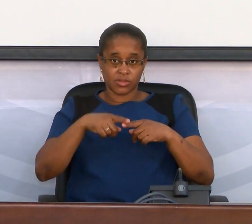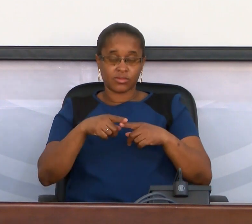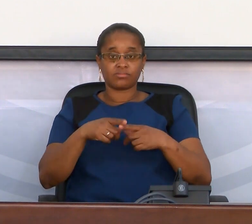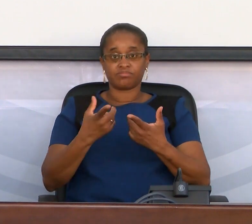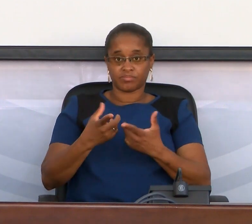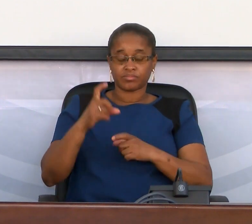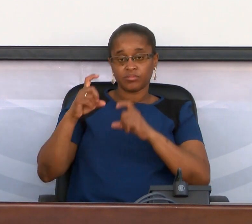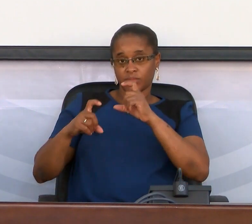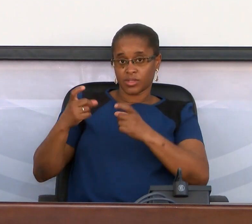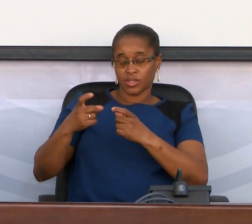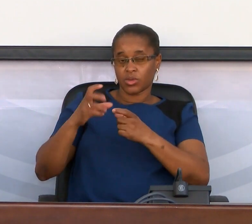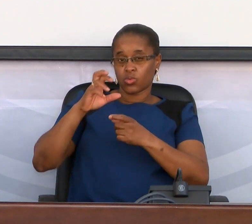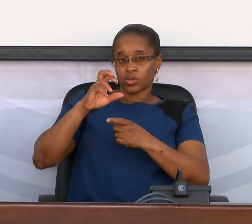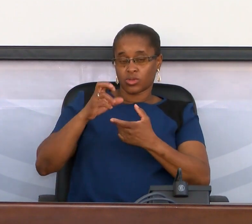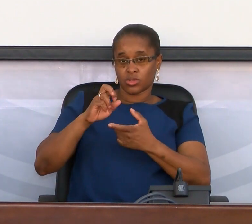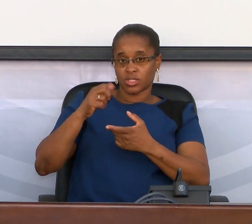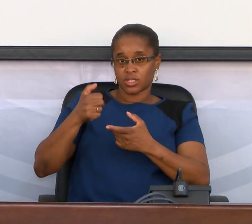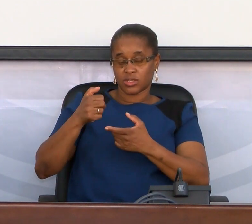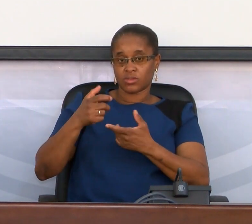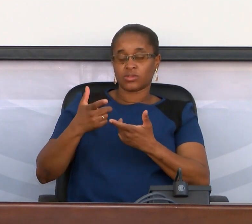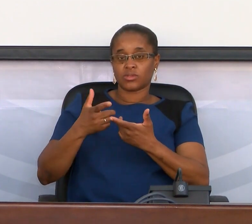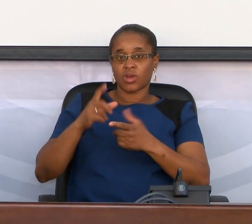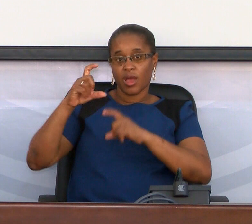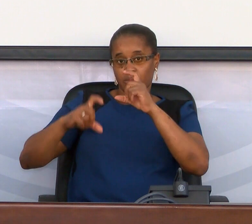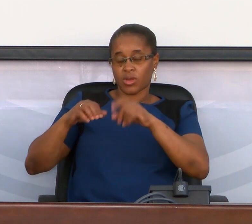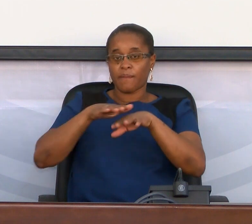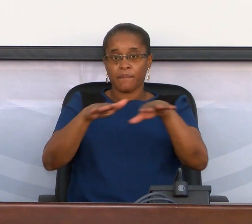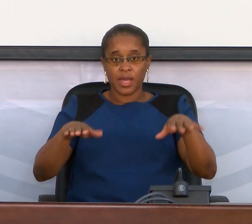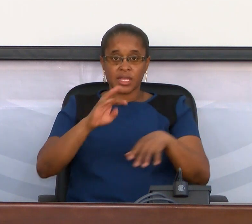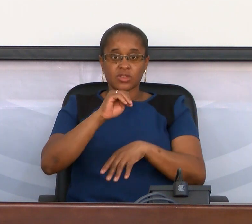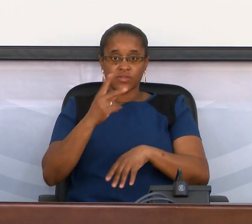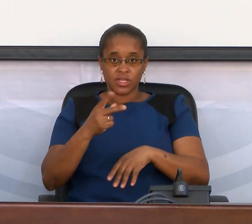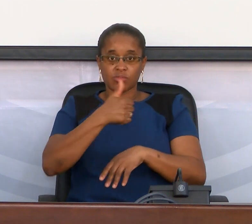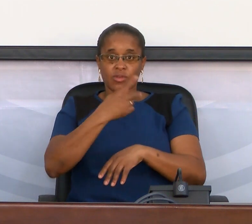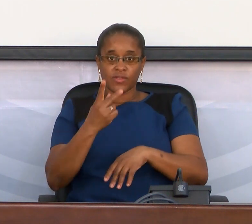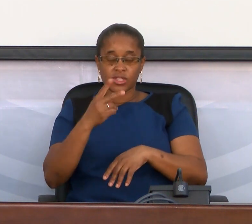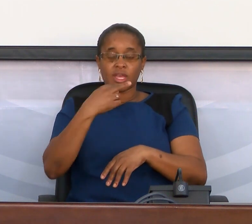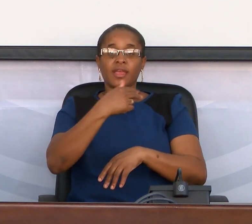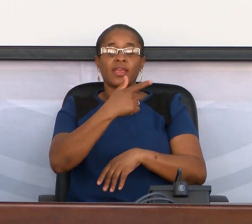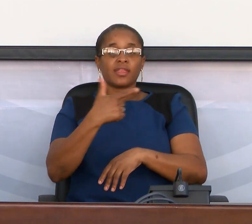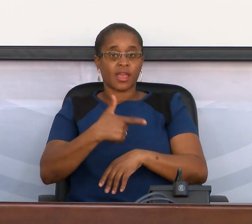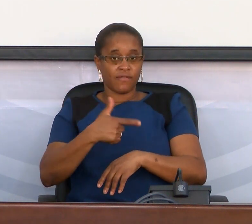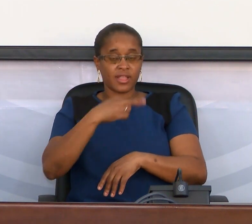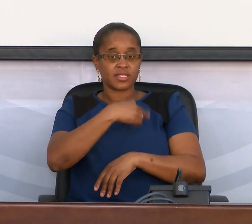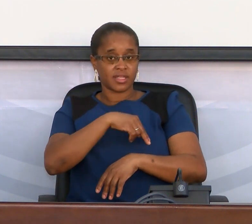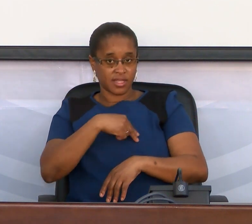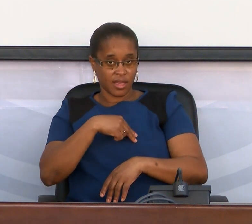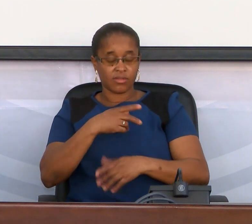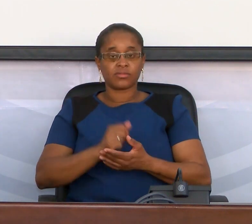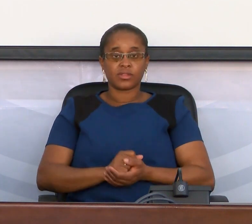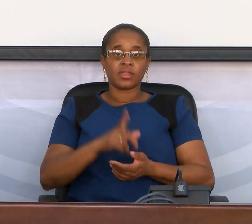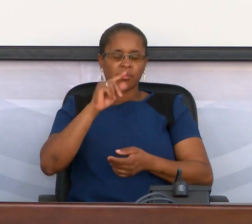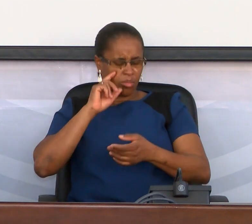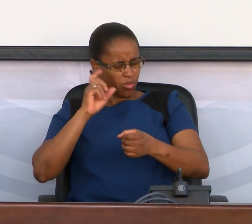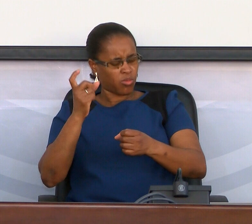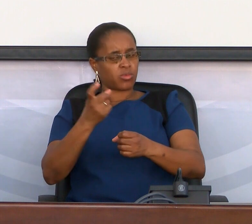eram 85 amostras da Praia, de São Vicente, da Boa Vista e de Tarrafal de Santiago, e para fins de